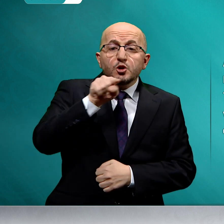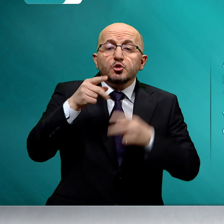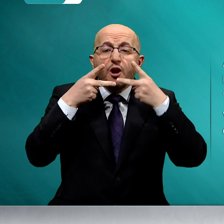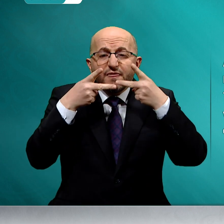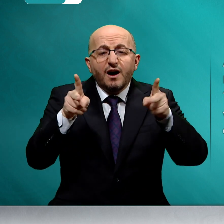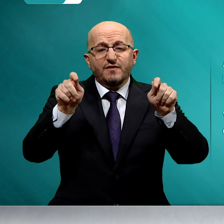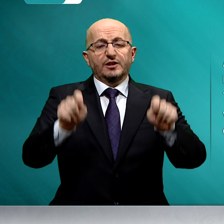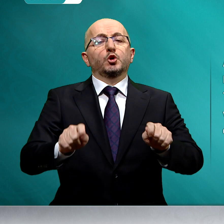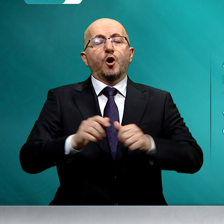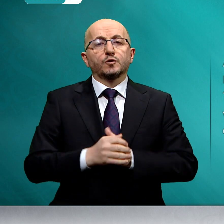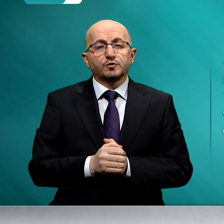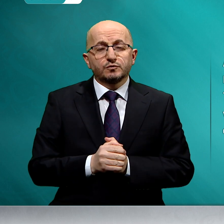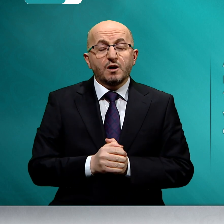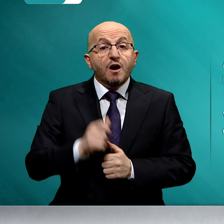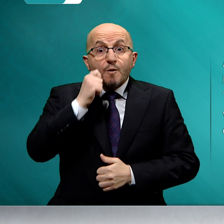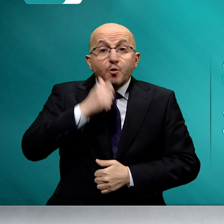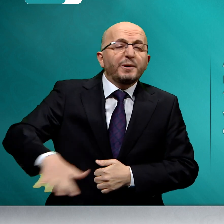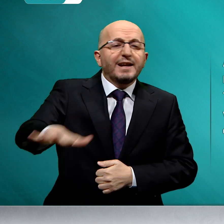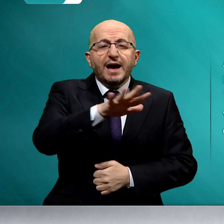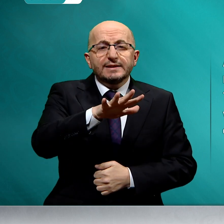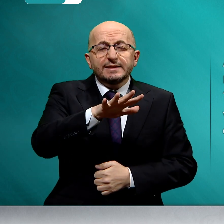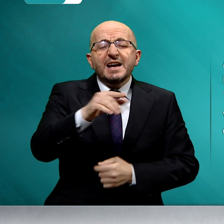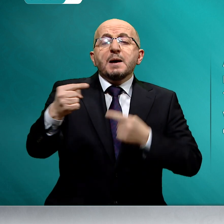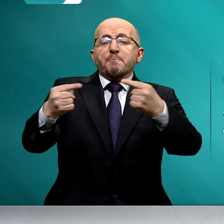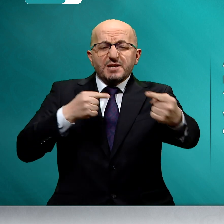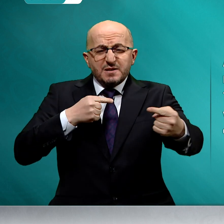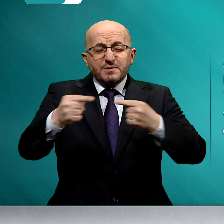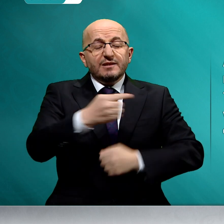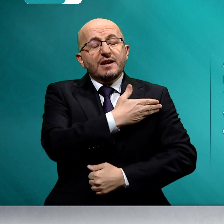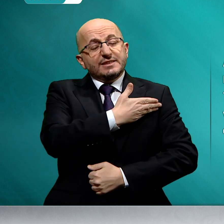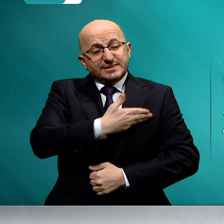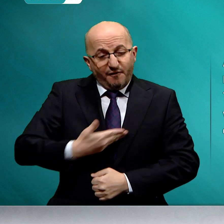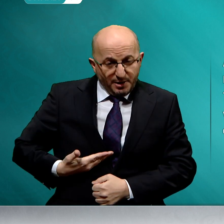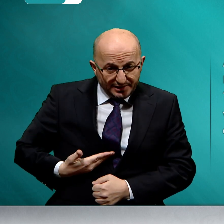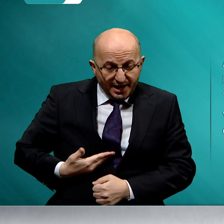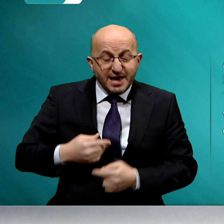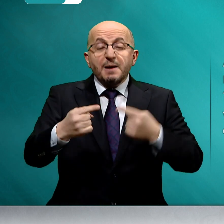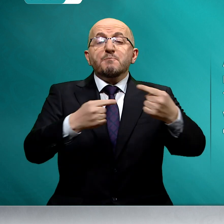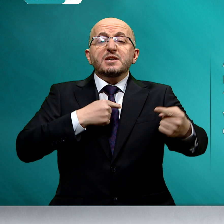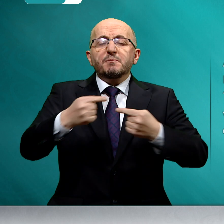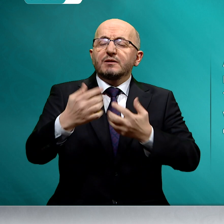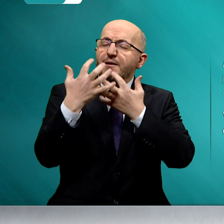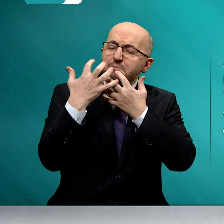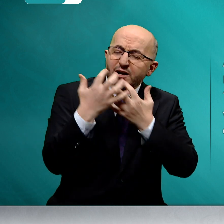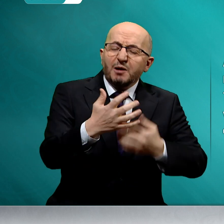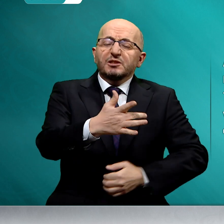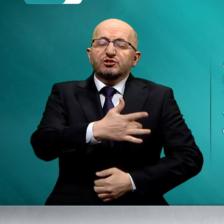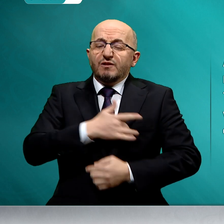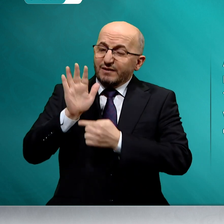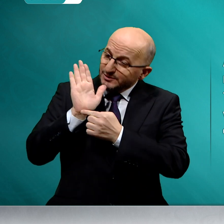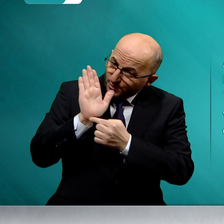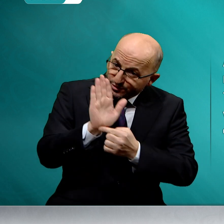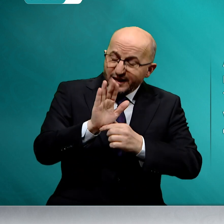şöyle tarif ediyor. Müminler, birbirlerini sevmede, birbirlerine merhamet ve